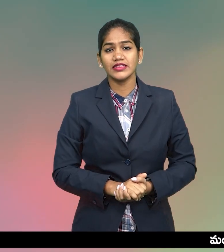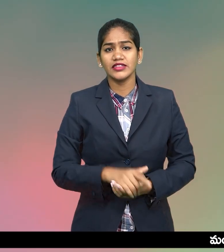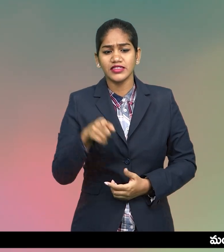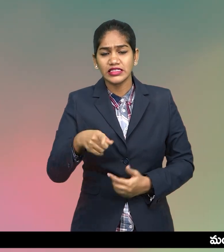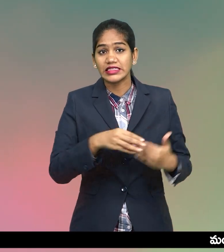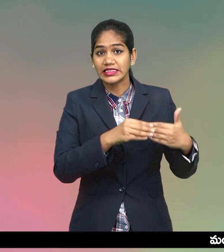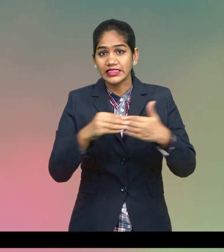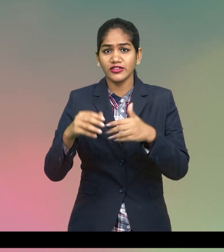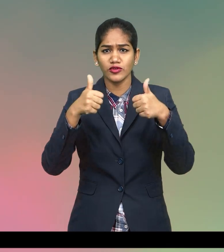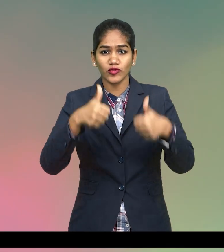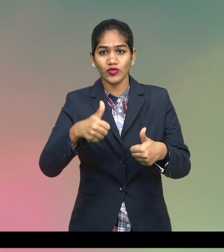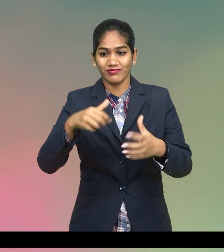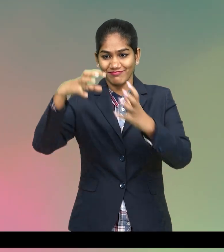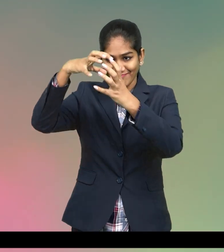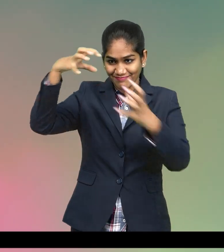మంచిగా ఉంటాయి. రిఫ్లెక్టర్లు